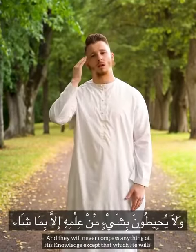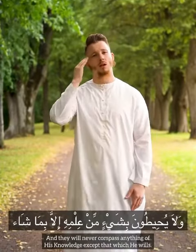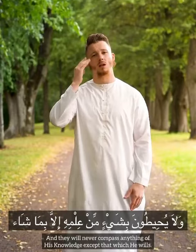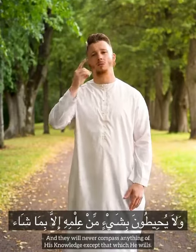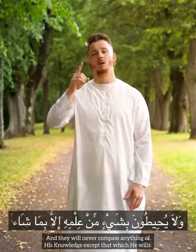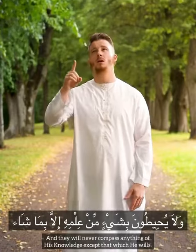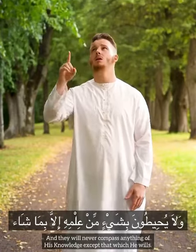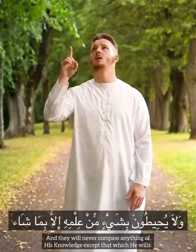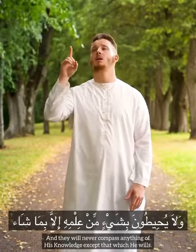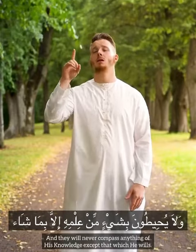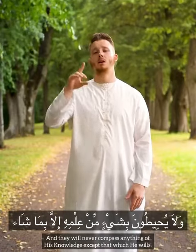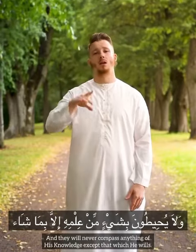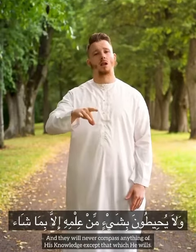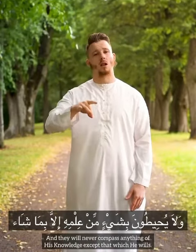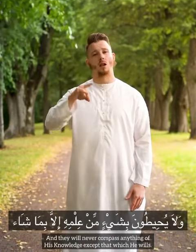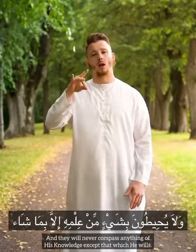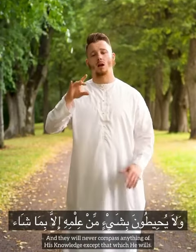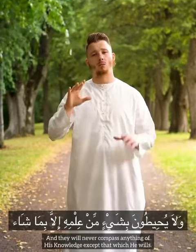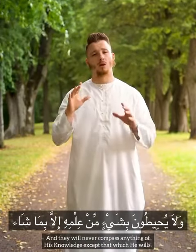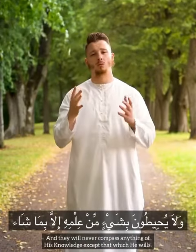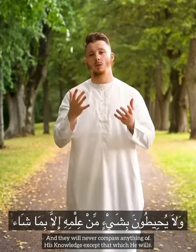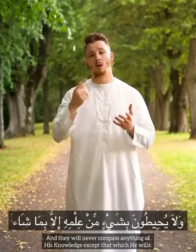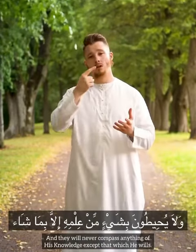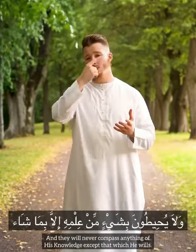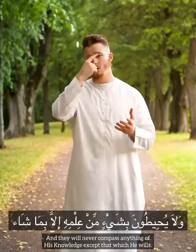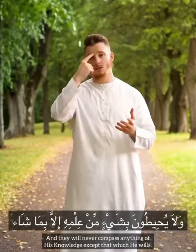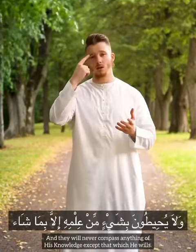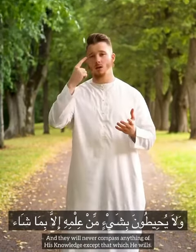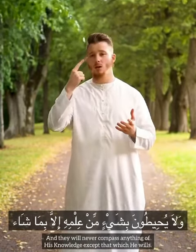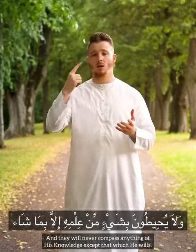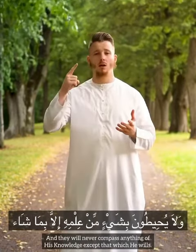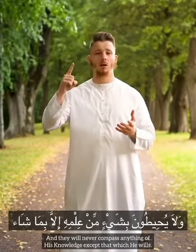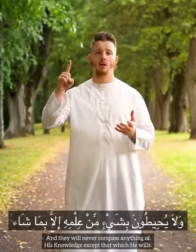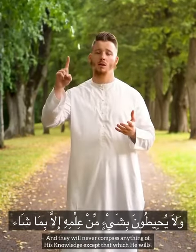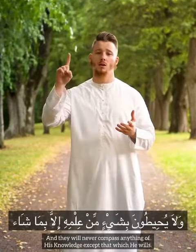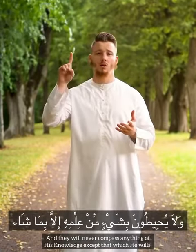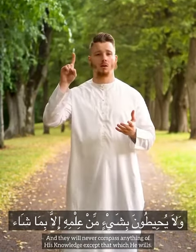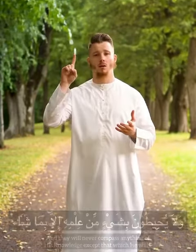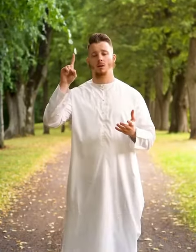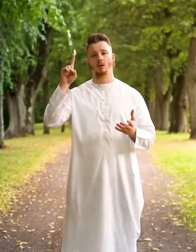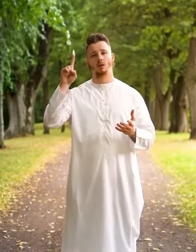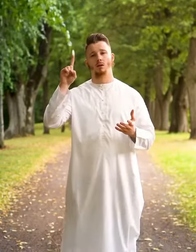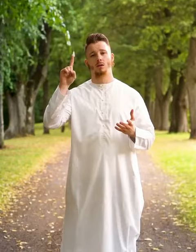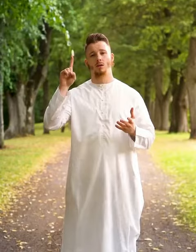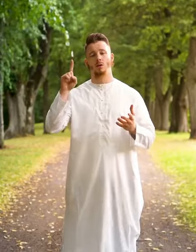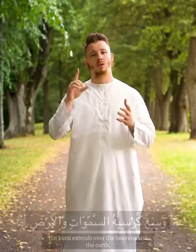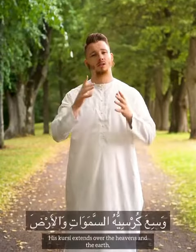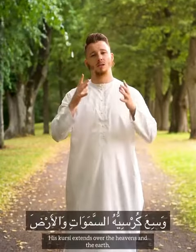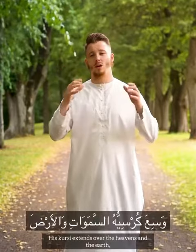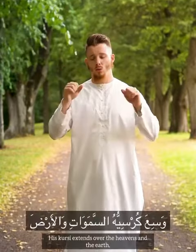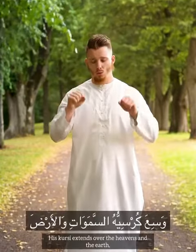علمه إلا بما شاء وسع